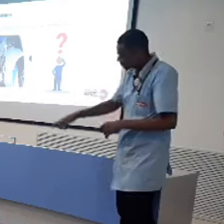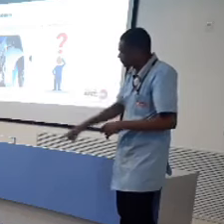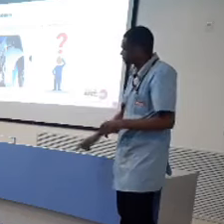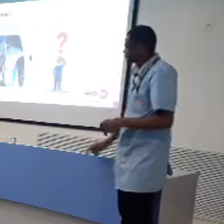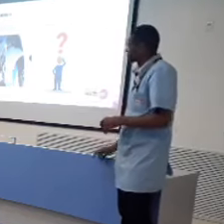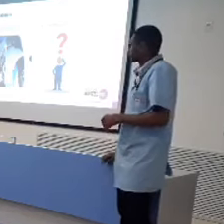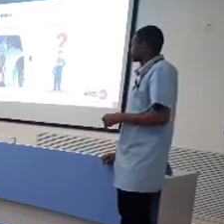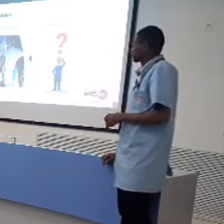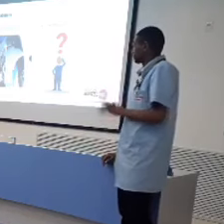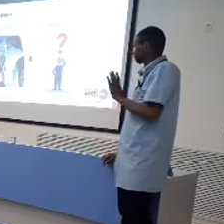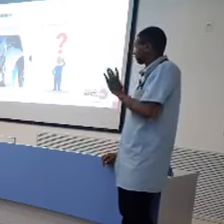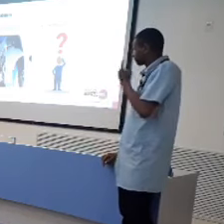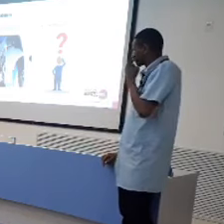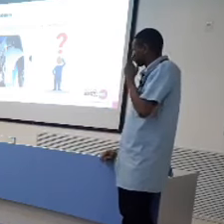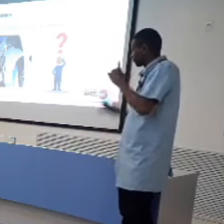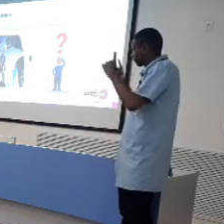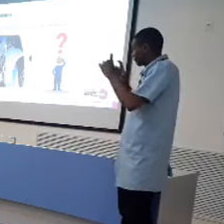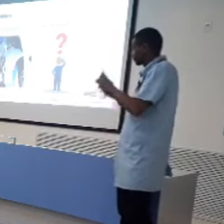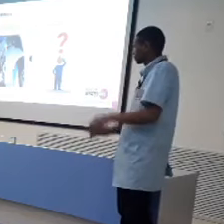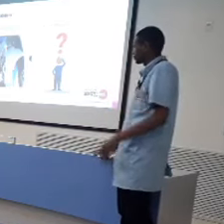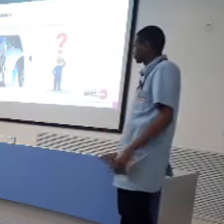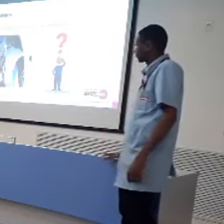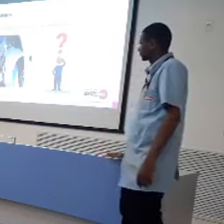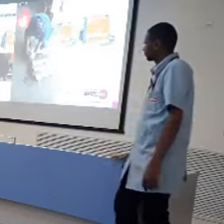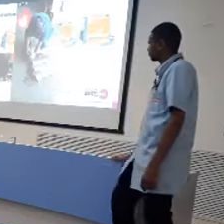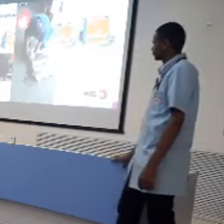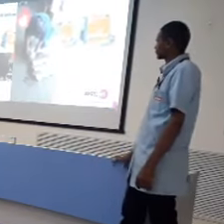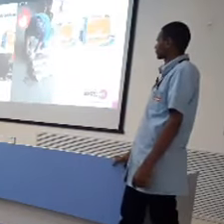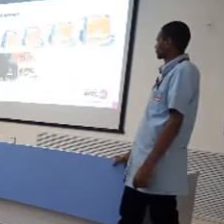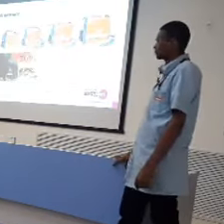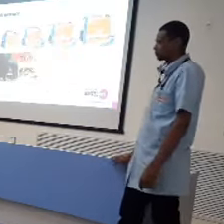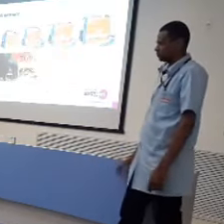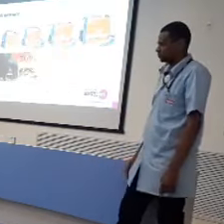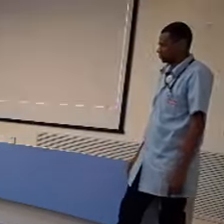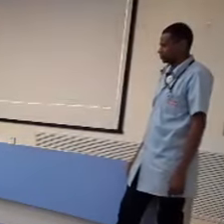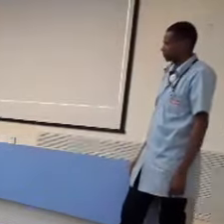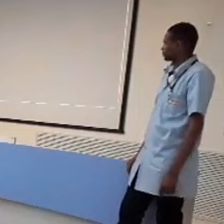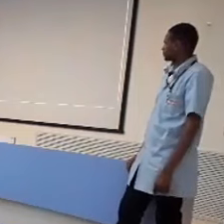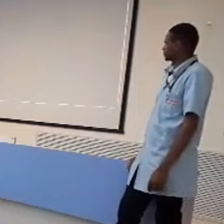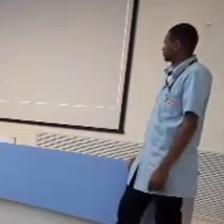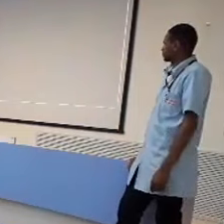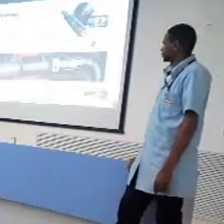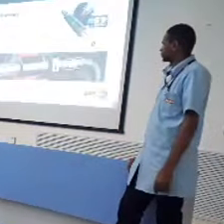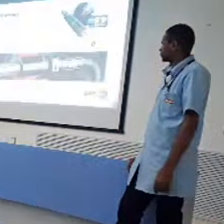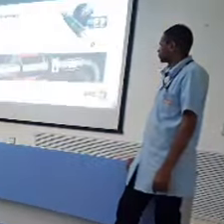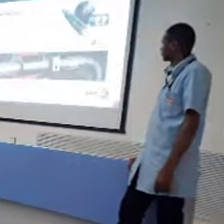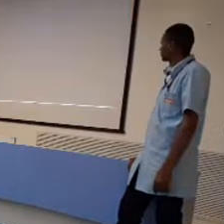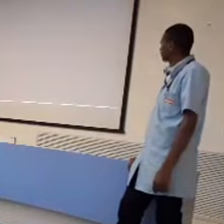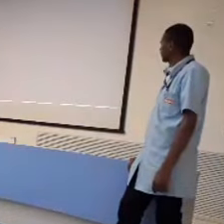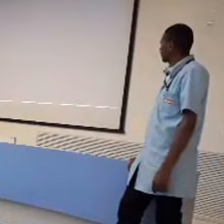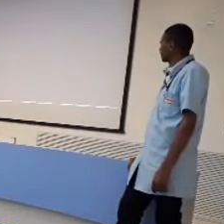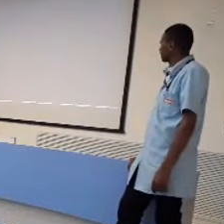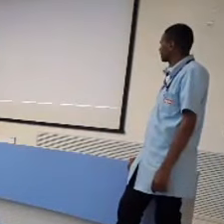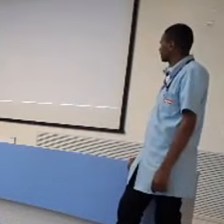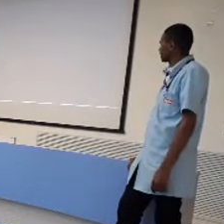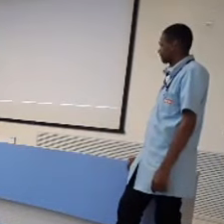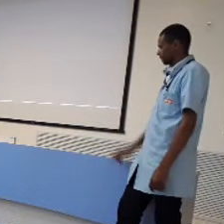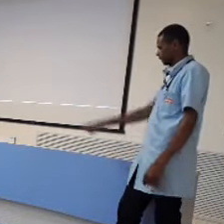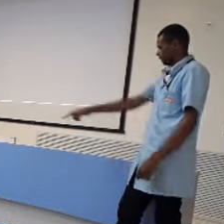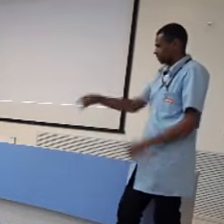Essa... Deixa eu ver se tem uma foto da tocha dela. Essa máquina, ela é para ser utilizada com uma tocha